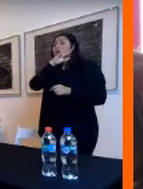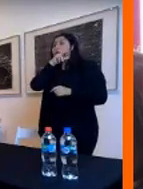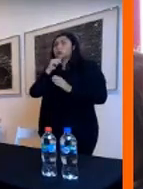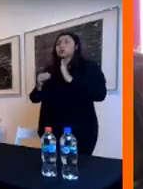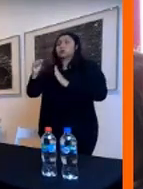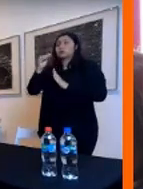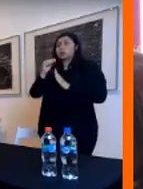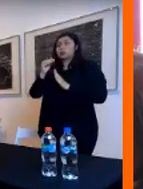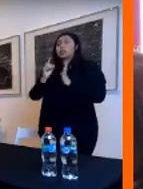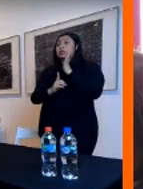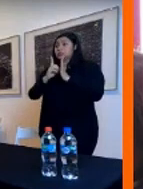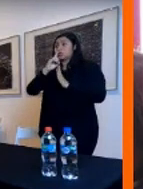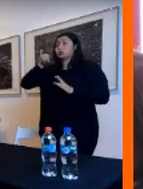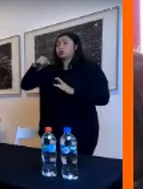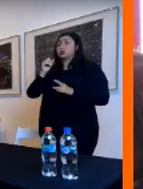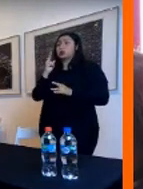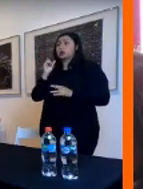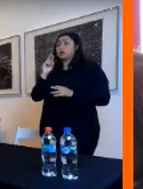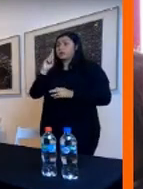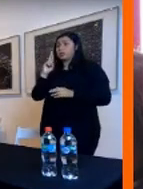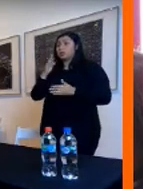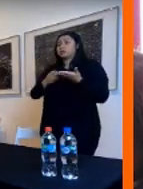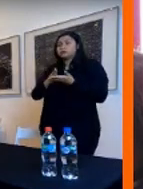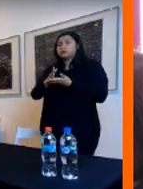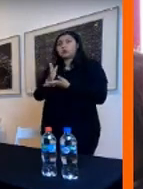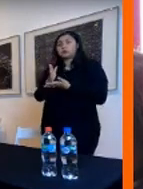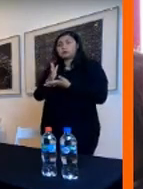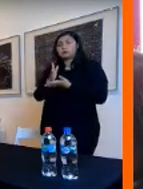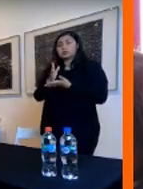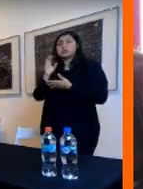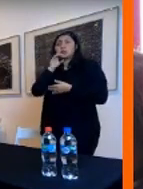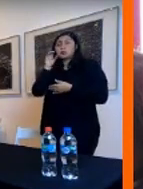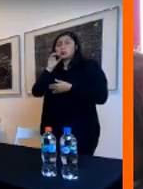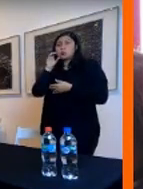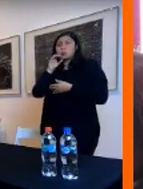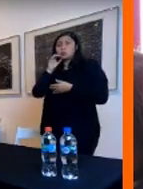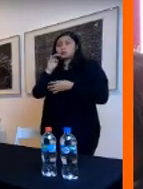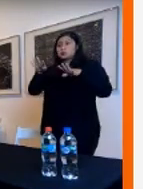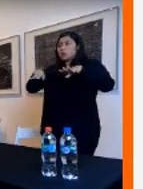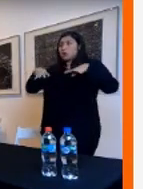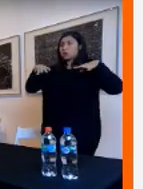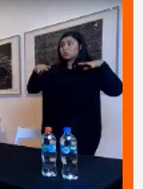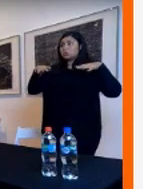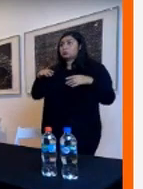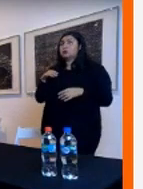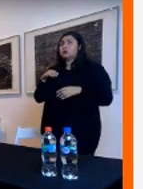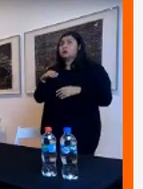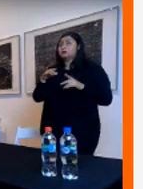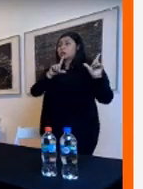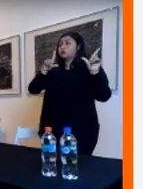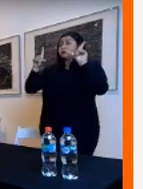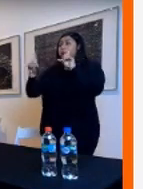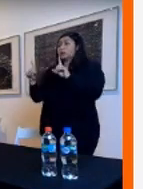en totalidad. Comenzamos con estos cursos en el auditorio. No sé si pasan en la siguiente imagen, ahí se pueden